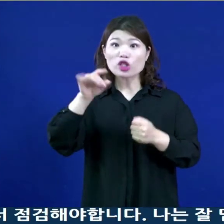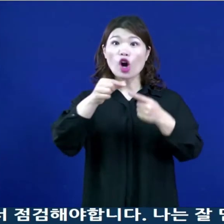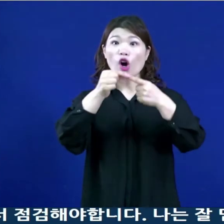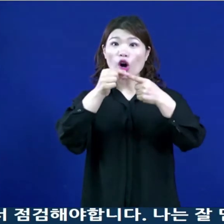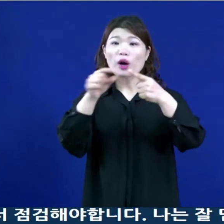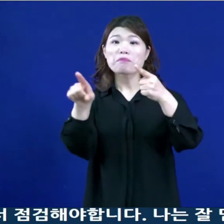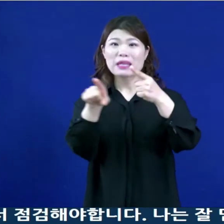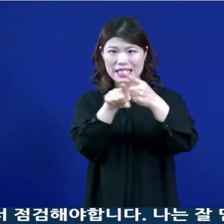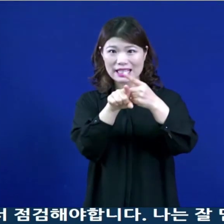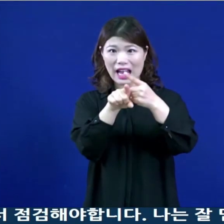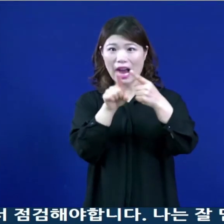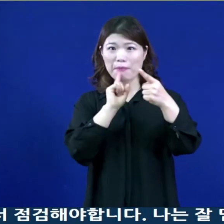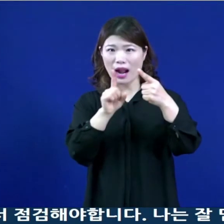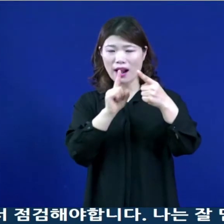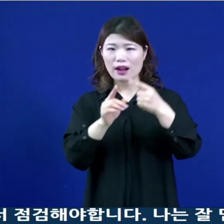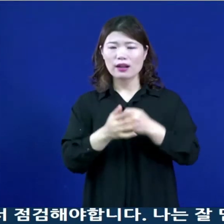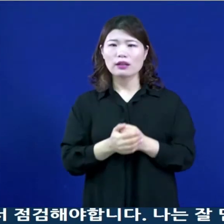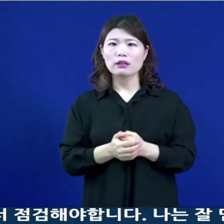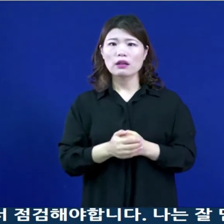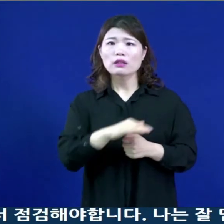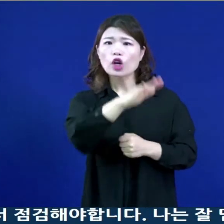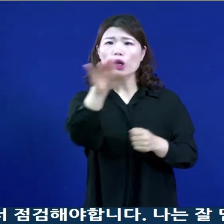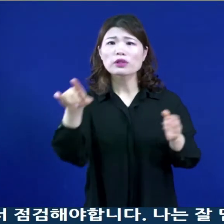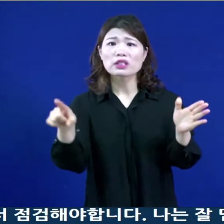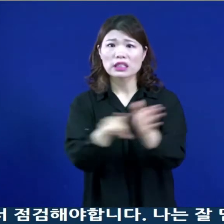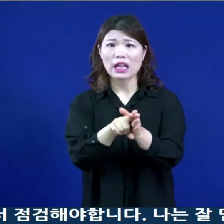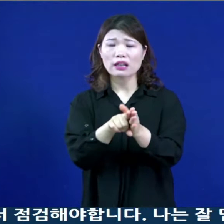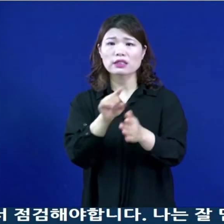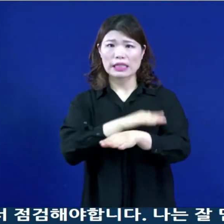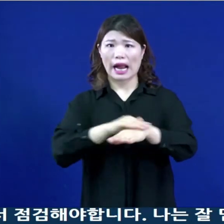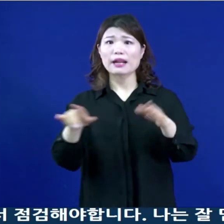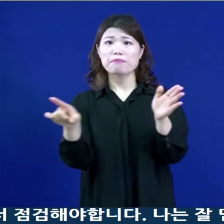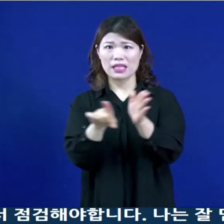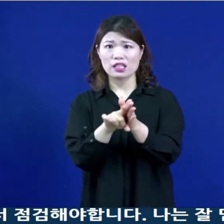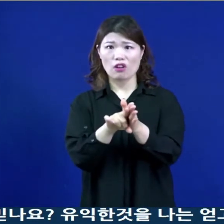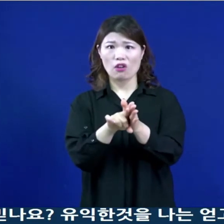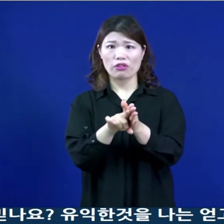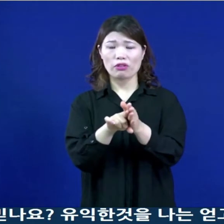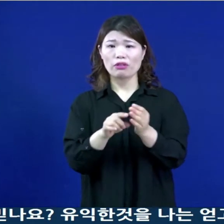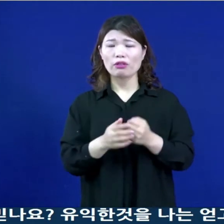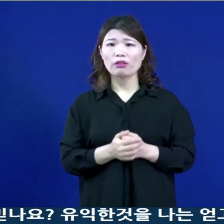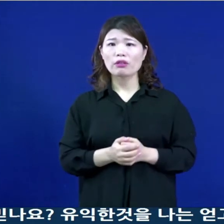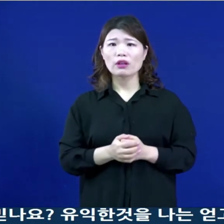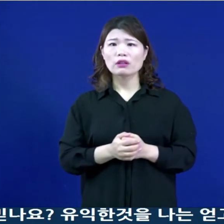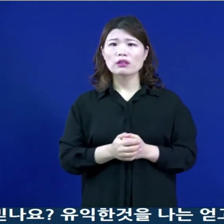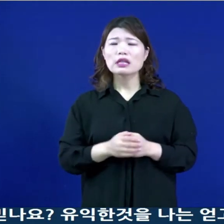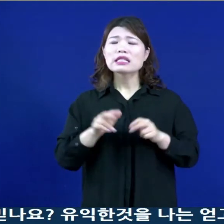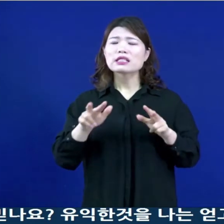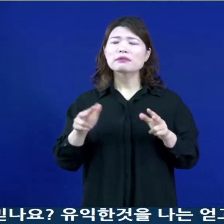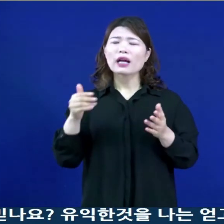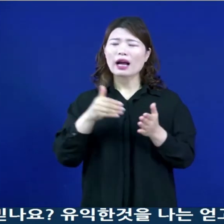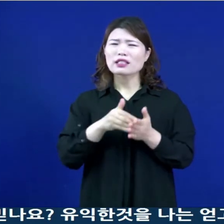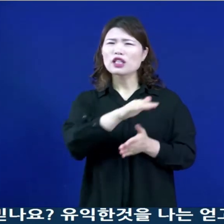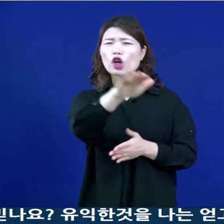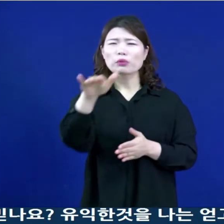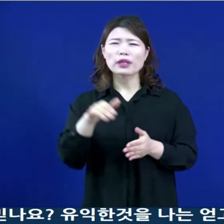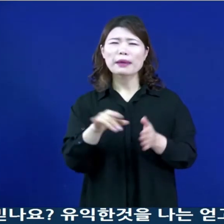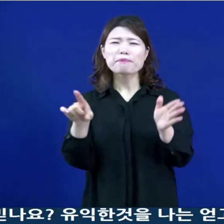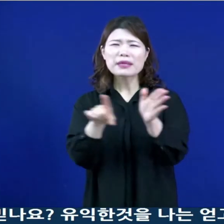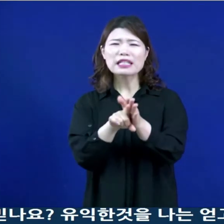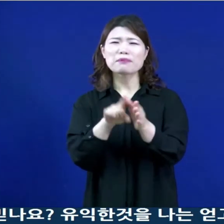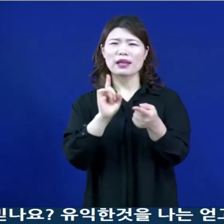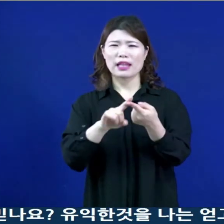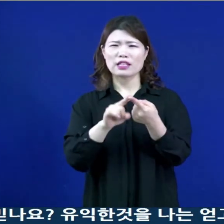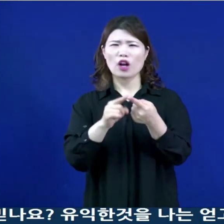보십시다. 우리가 신앙은 잘 믿는 것인데, 저는 여태까지 우리 사랑하는 성도님들하고 믿음에 접근할 때 가장